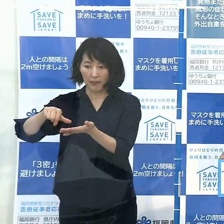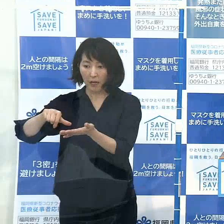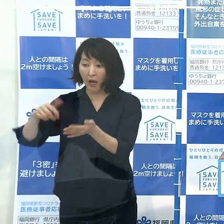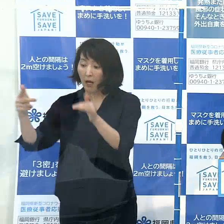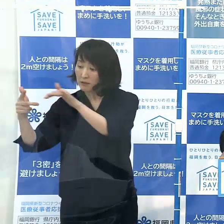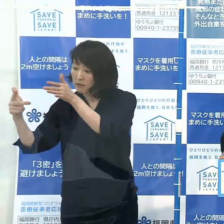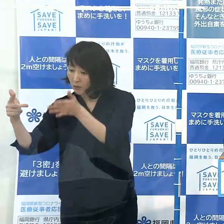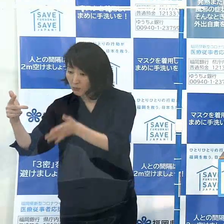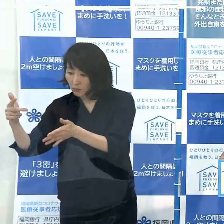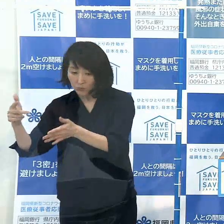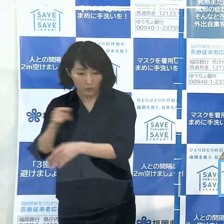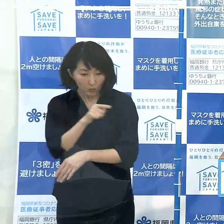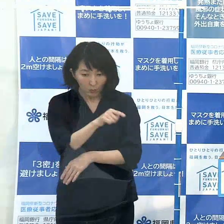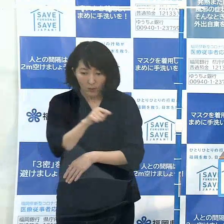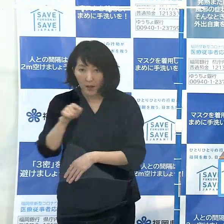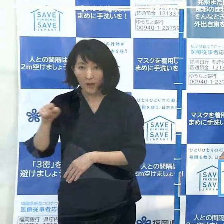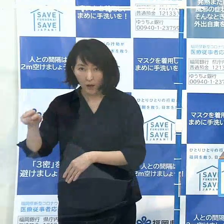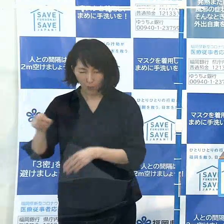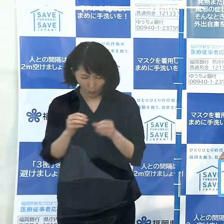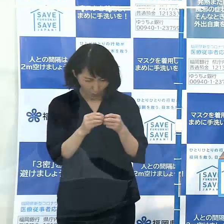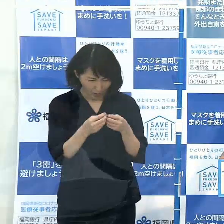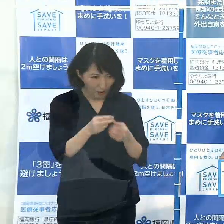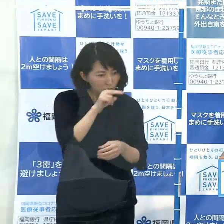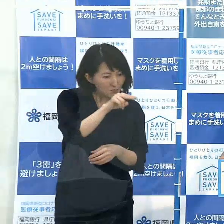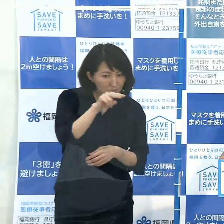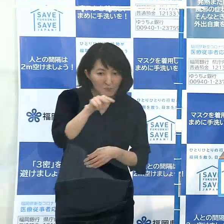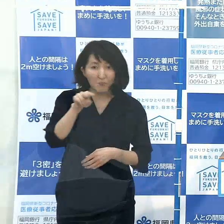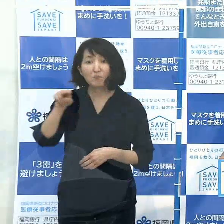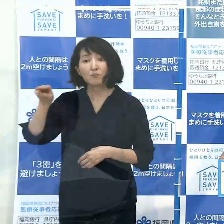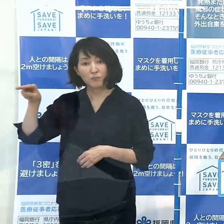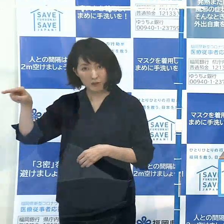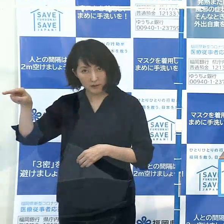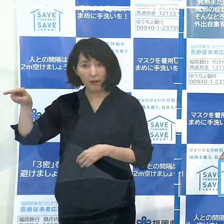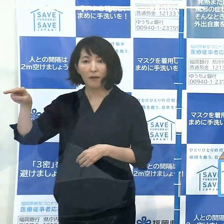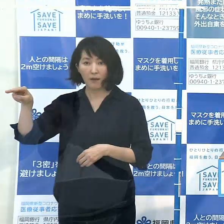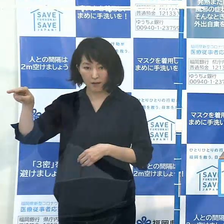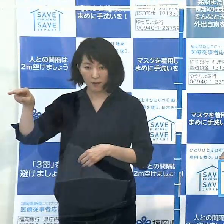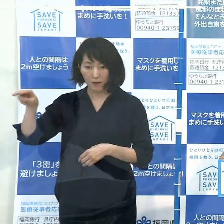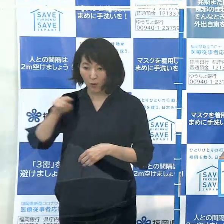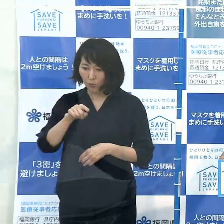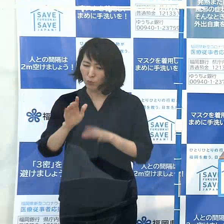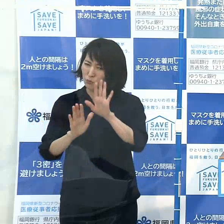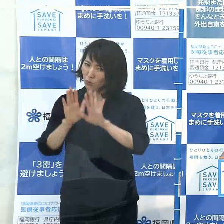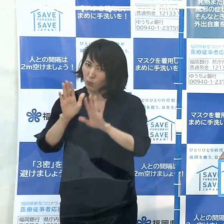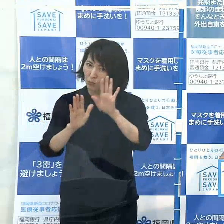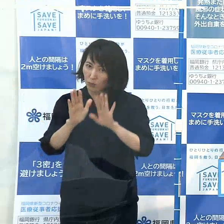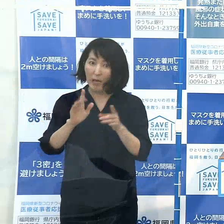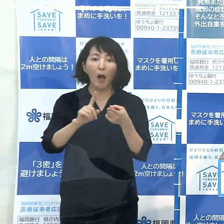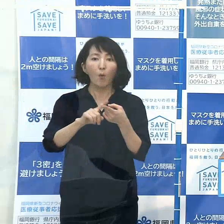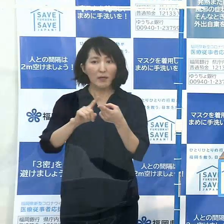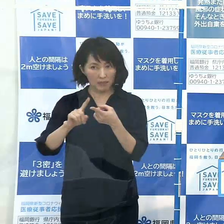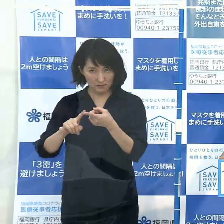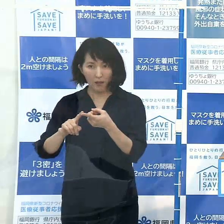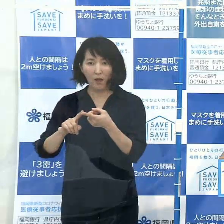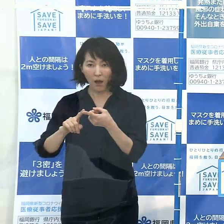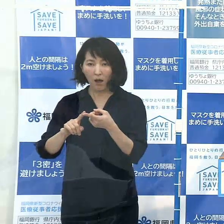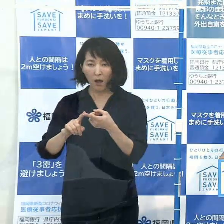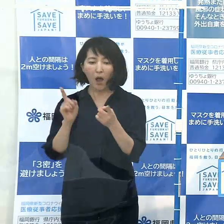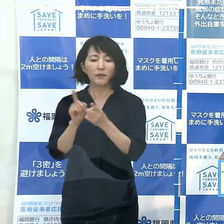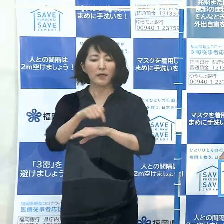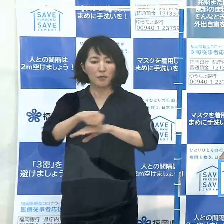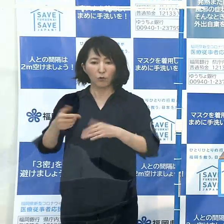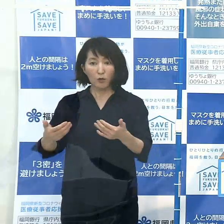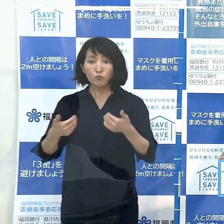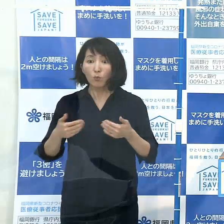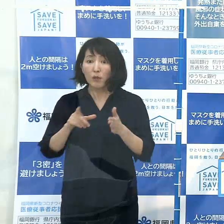設そういったものを細かく見ていってですねその状況でもって必要な対策が必要であればですね、を取ることが